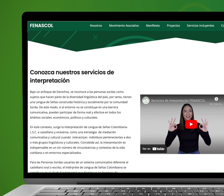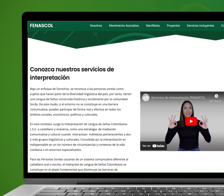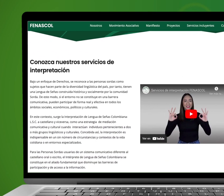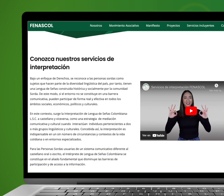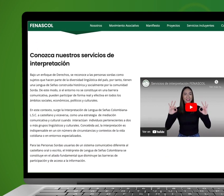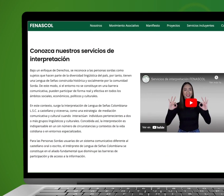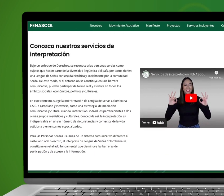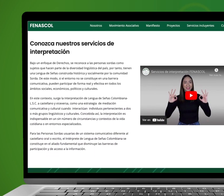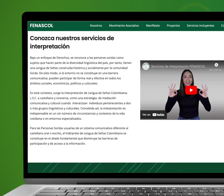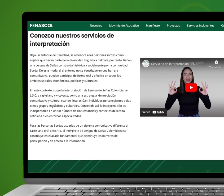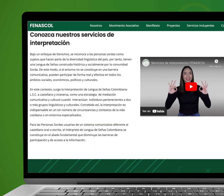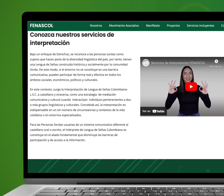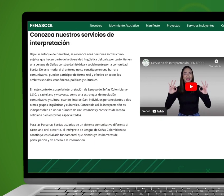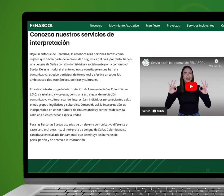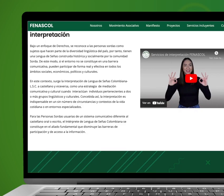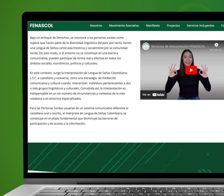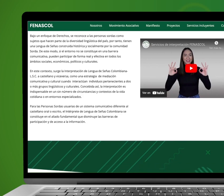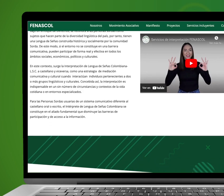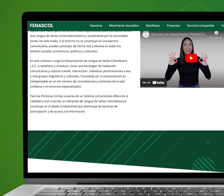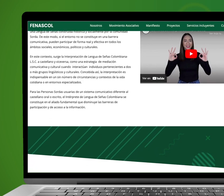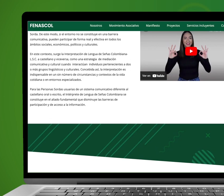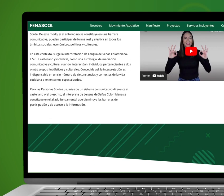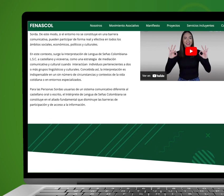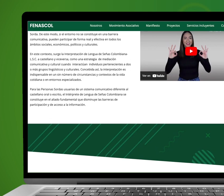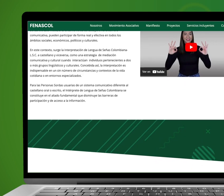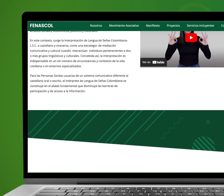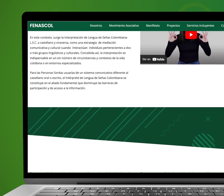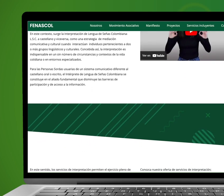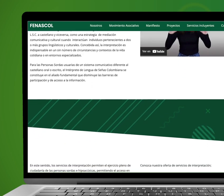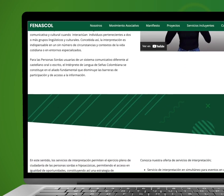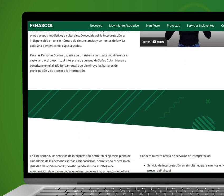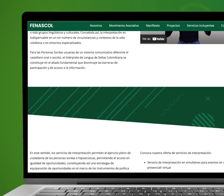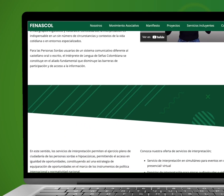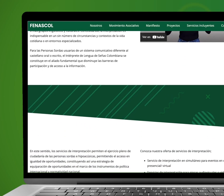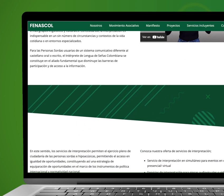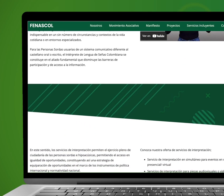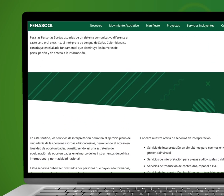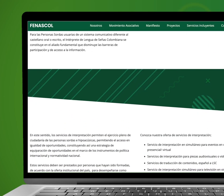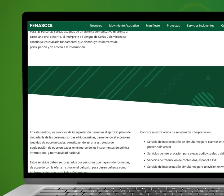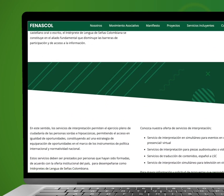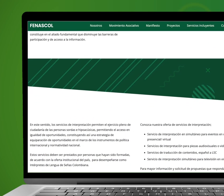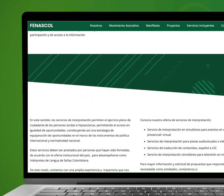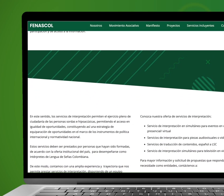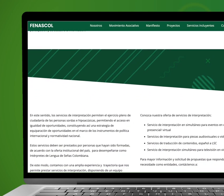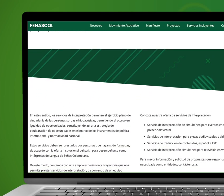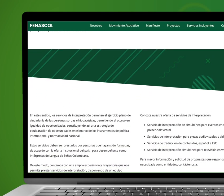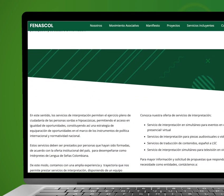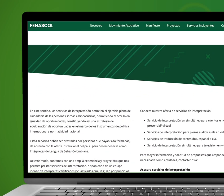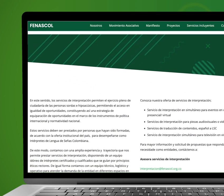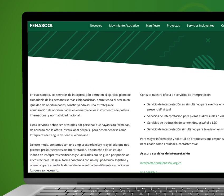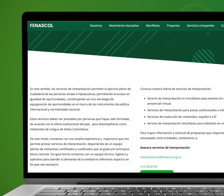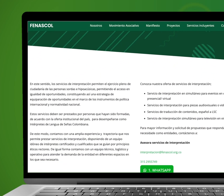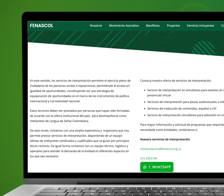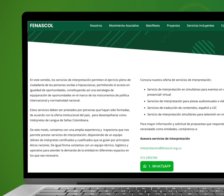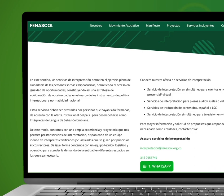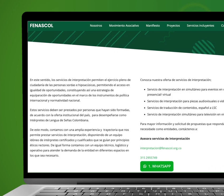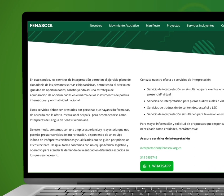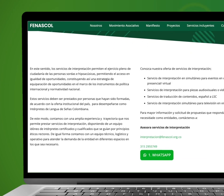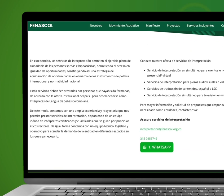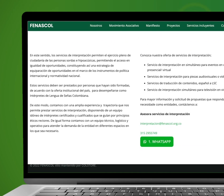relacionada. Debe desplazarse hasta la parte inferior de la pantalla y allí podrá encontrar los canales de